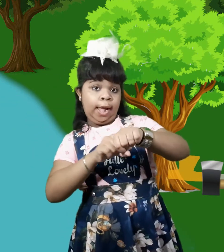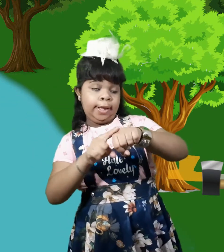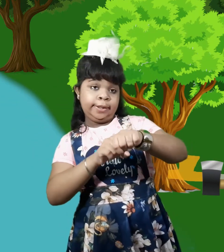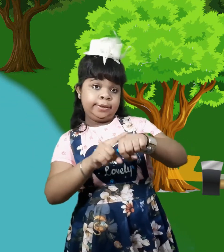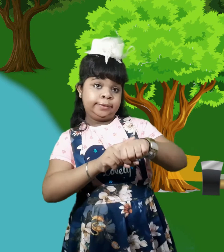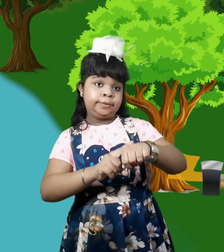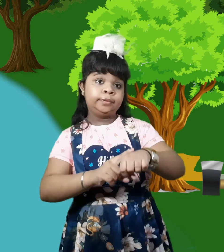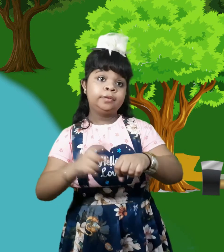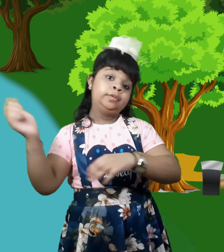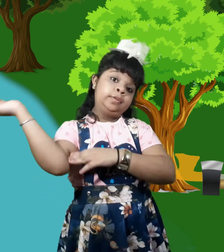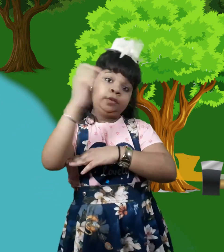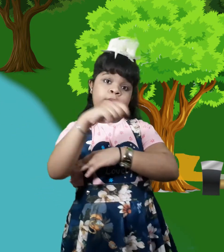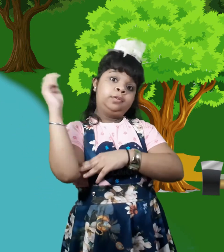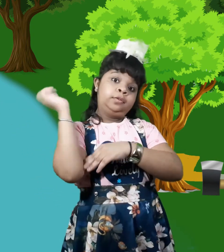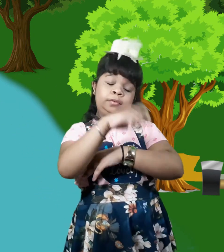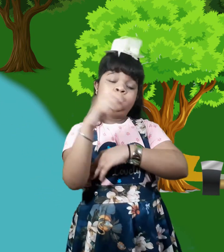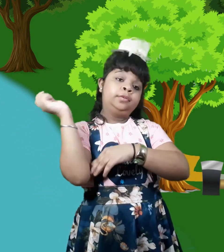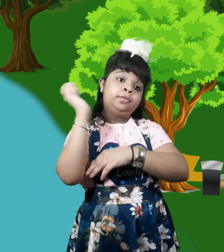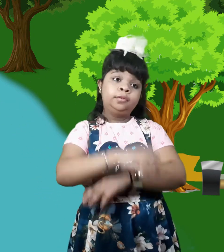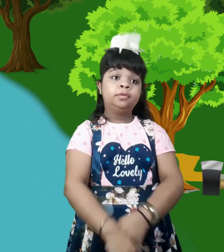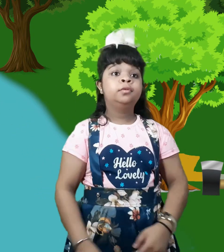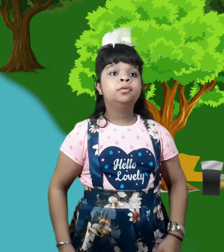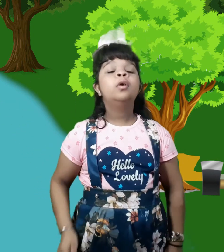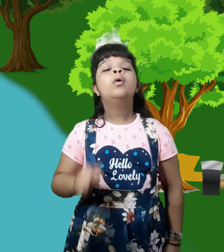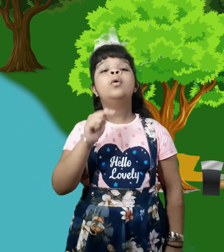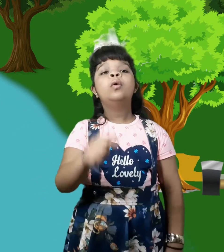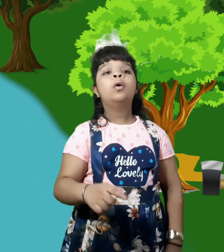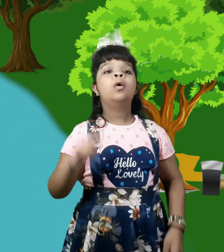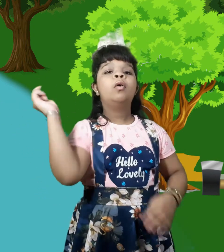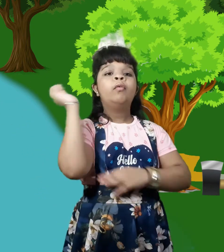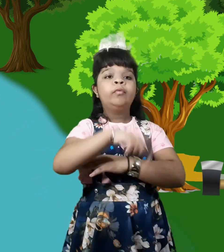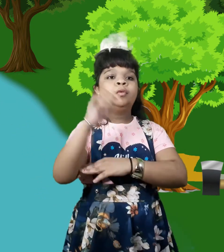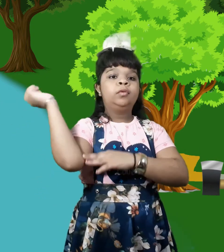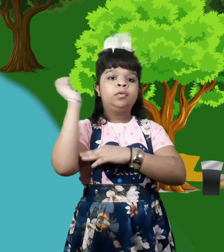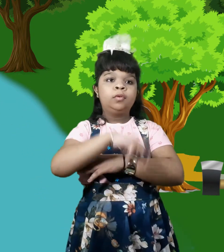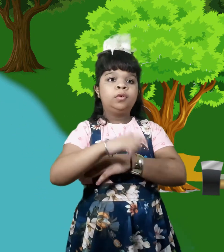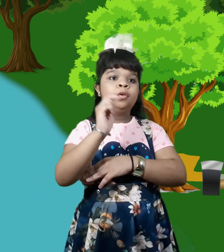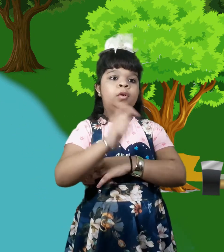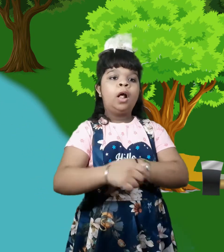और लकड़ी की, उस लकड़हारे को